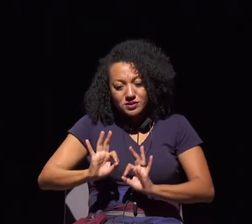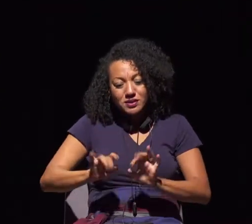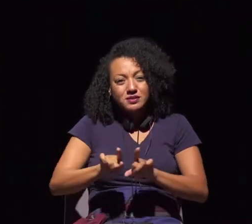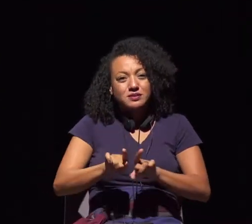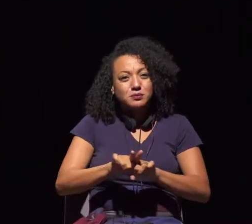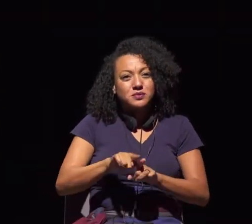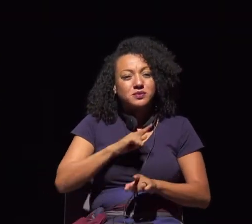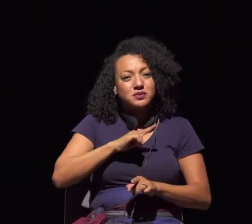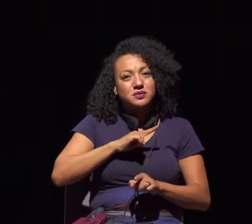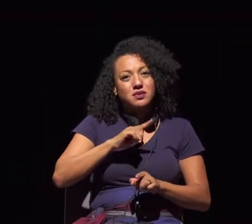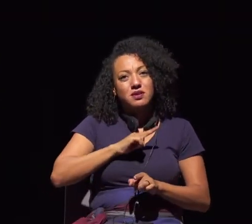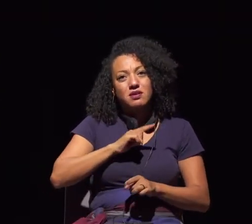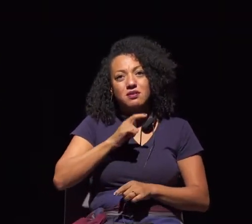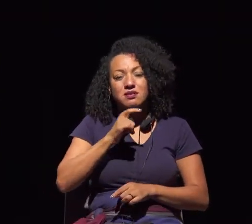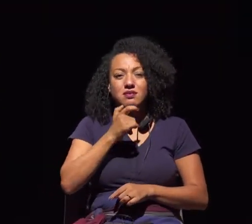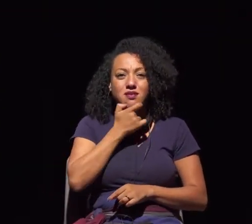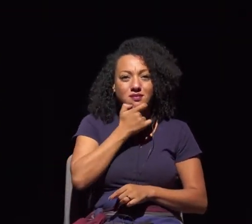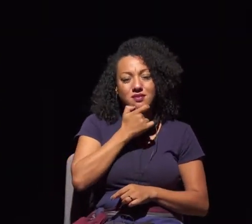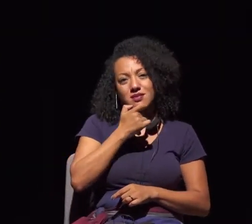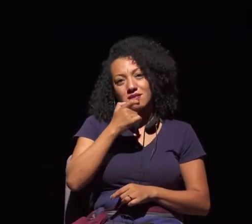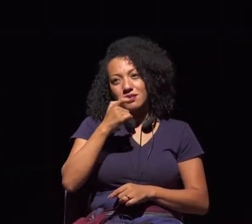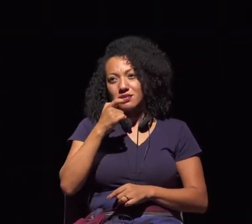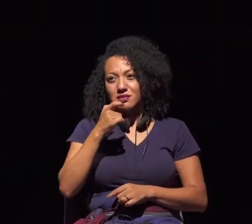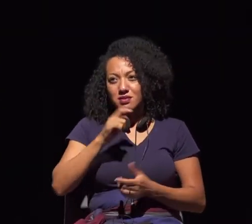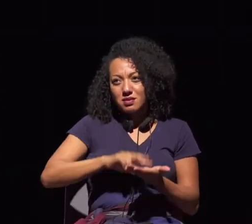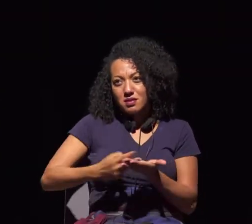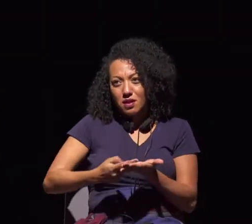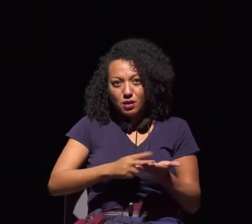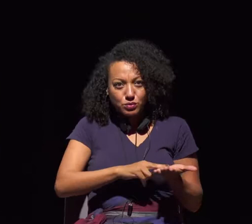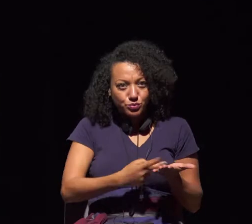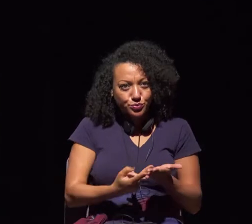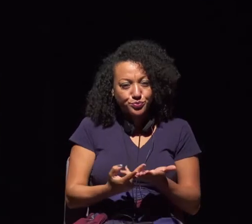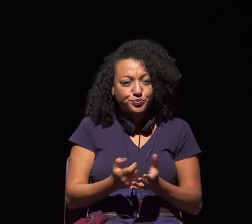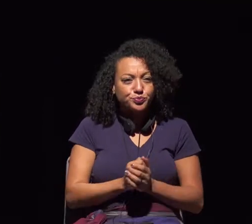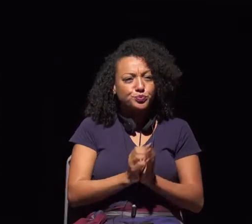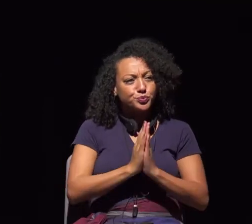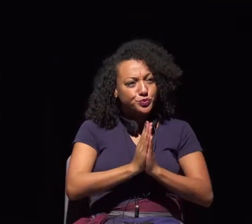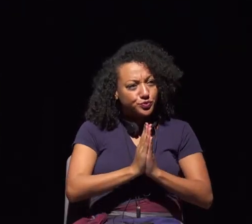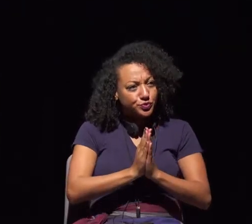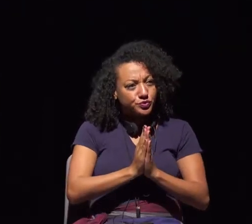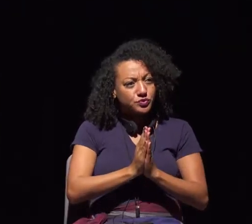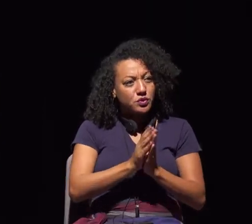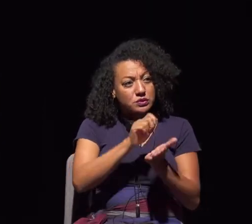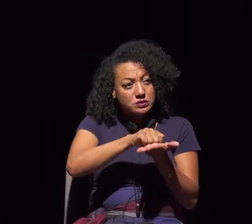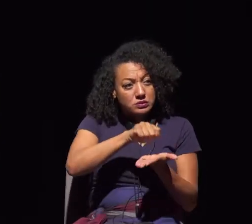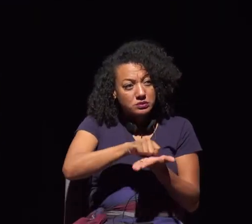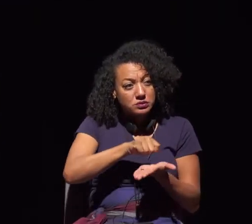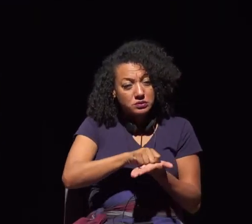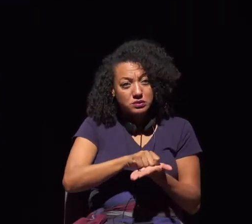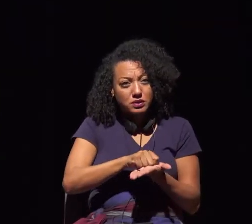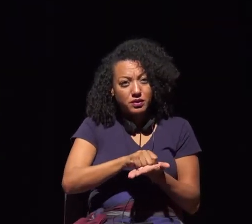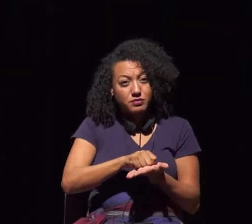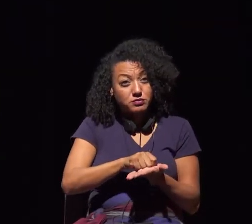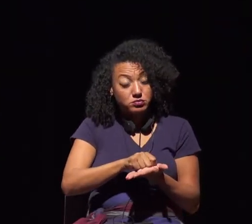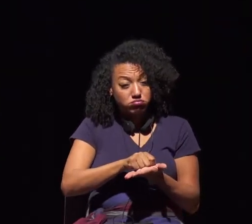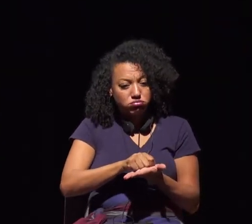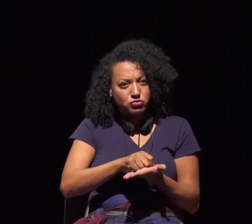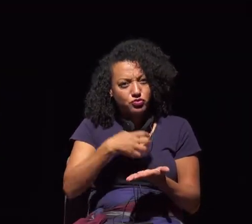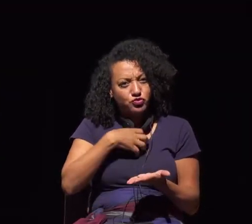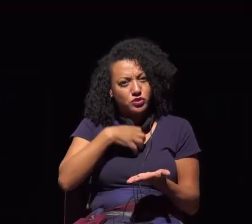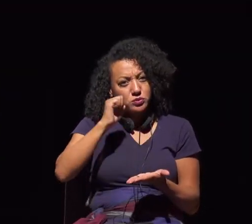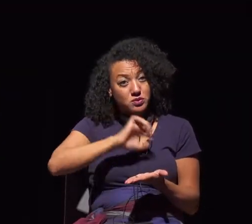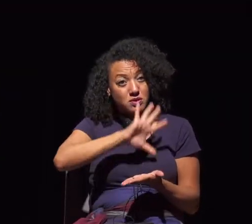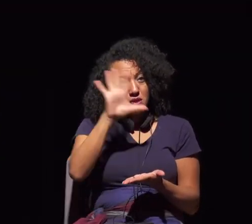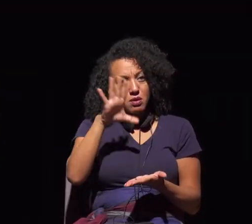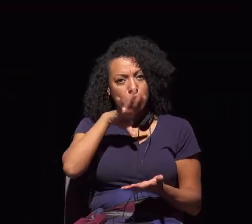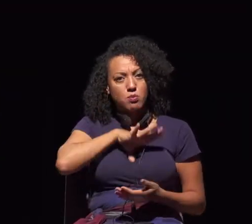traduzido do inglês para o português e vice-versa. Então, nós pedimos, por favor, que escrevam as perguntas com letra legível e em